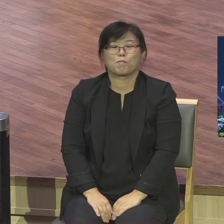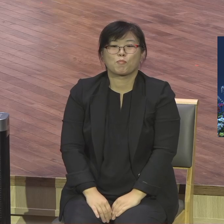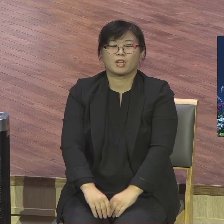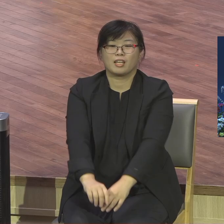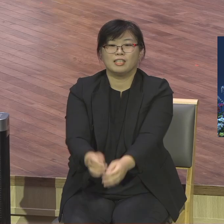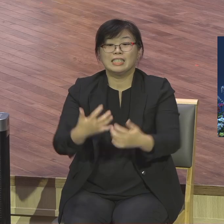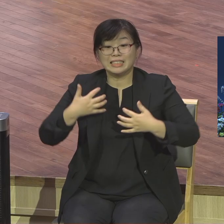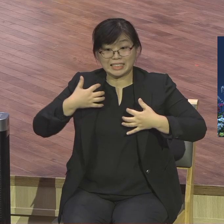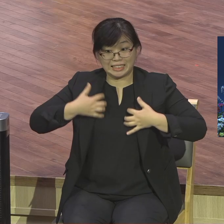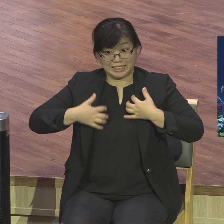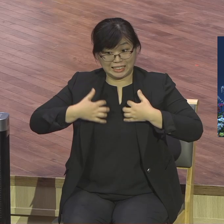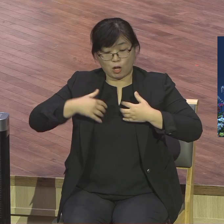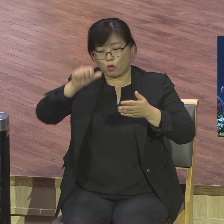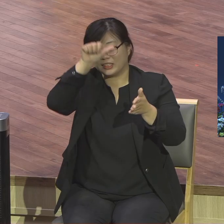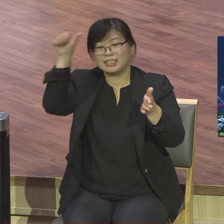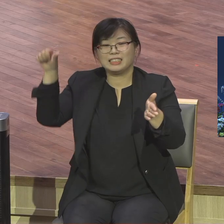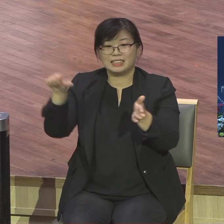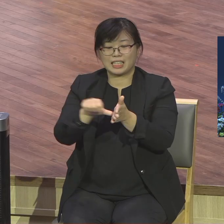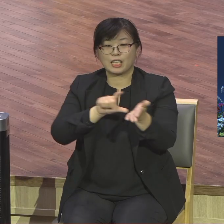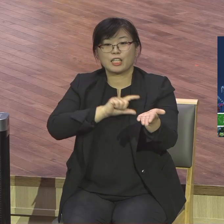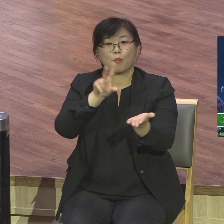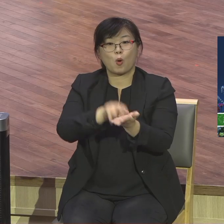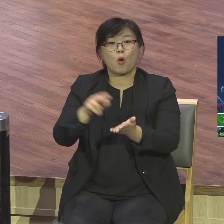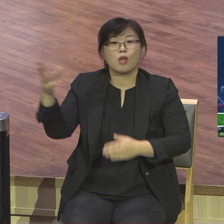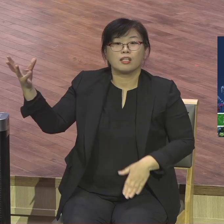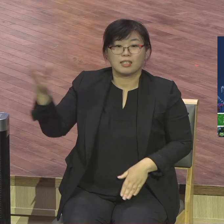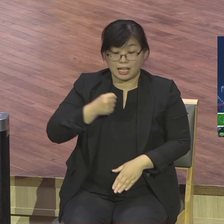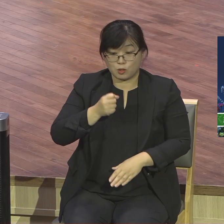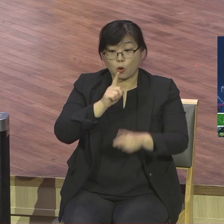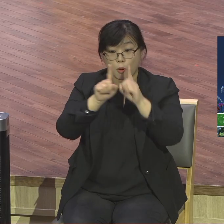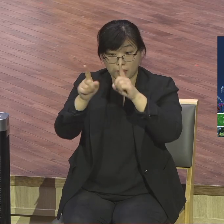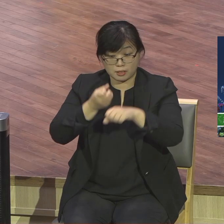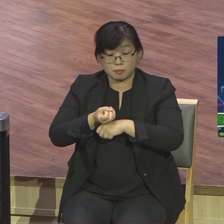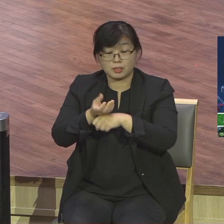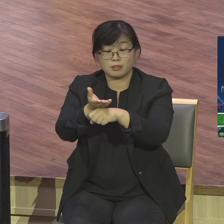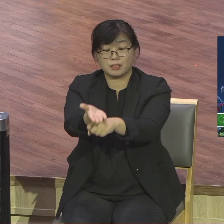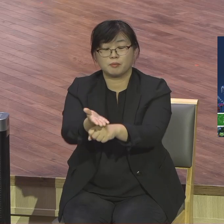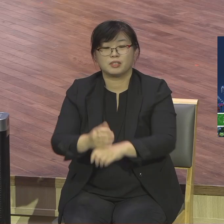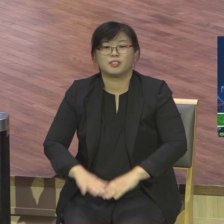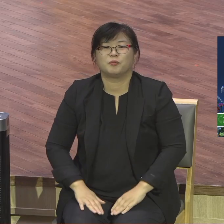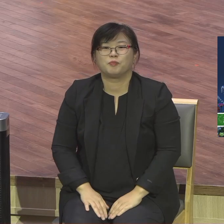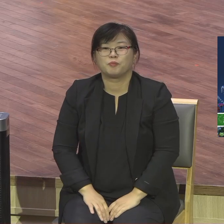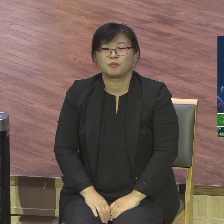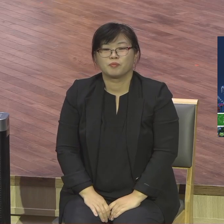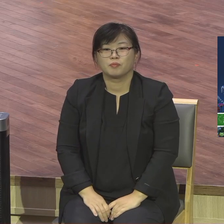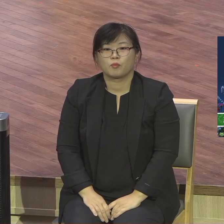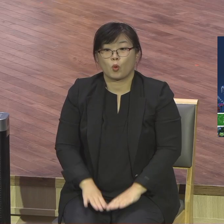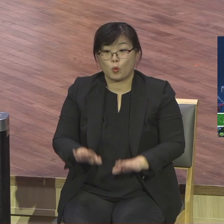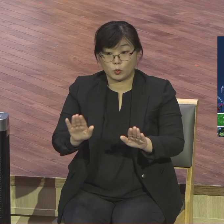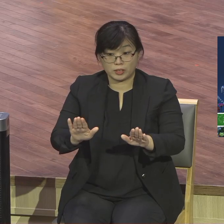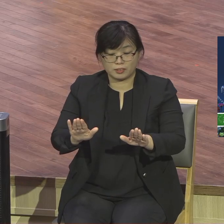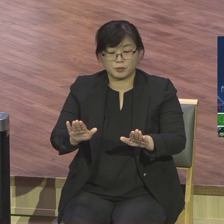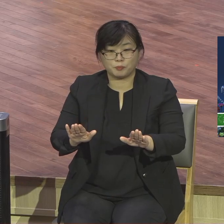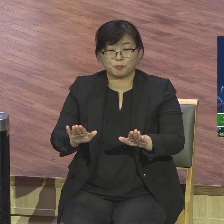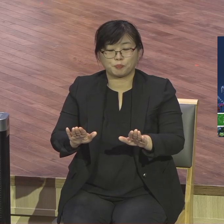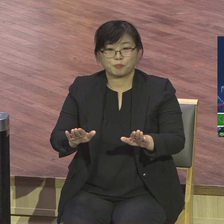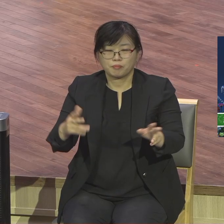즐거운 인생이라는 제목으로 말씀을 드립니다. 우리가 매주